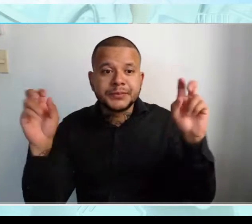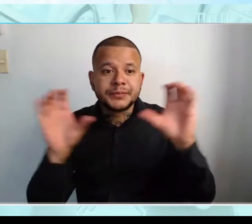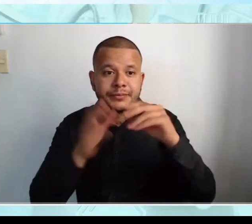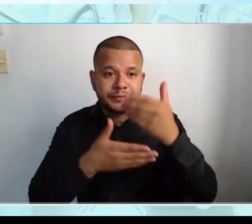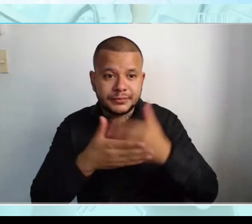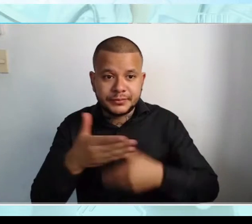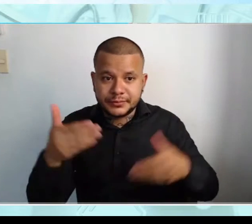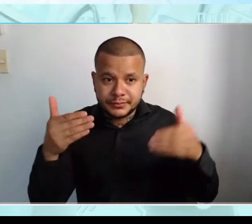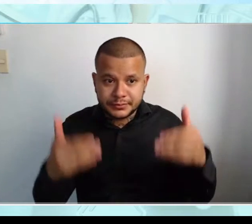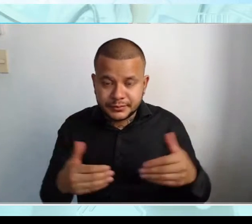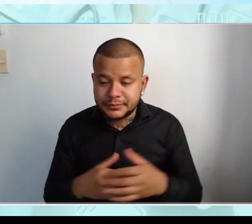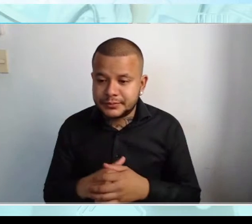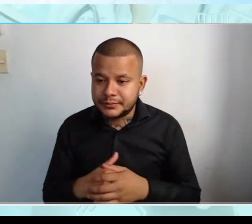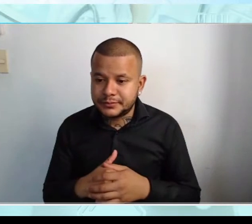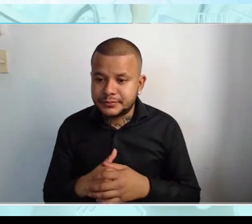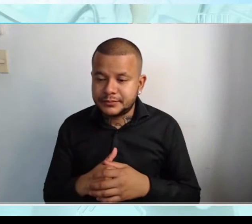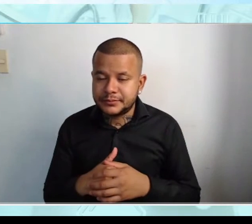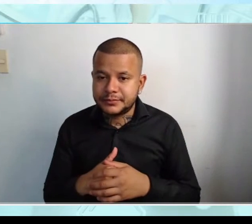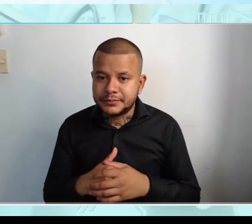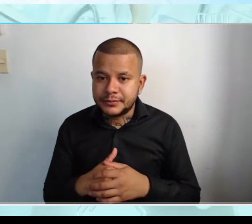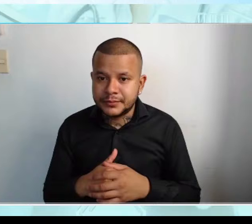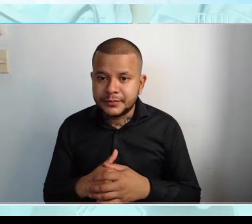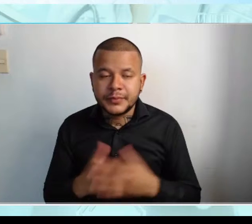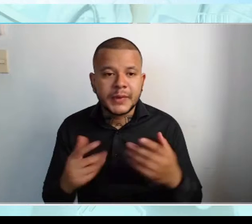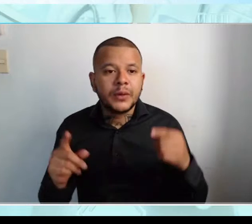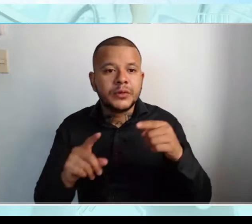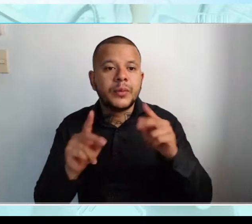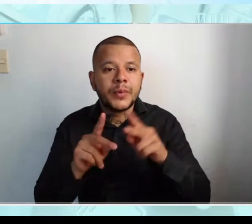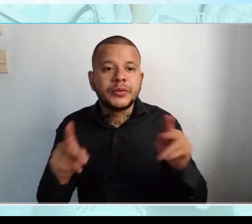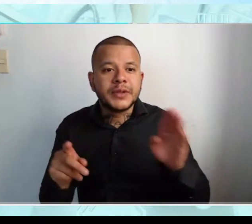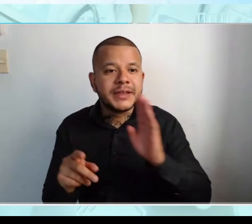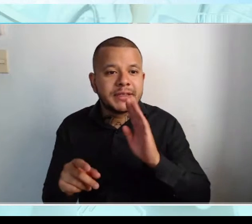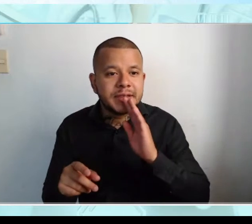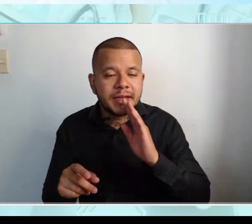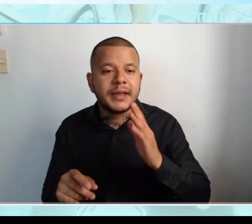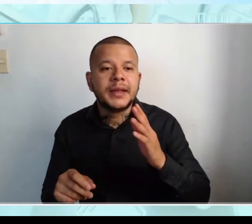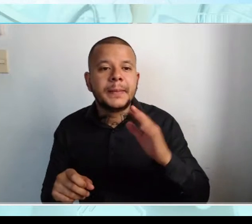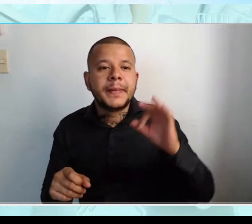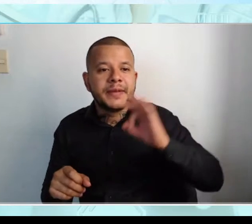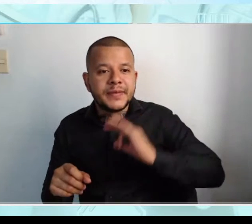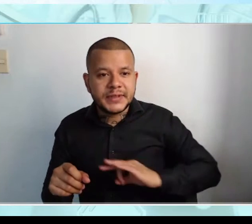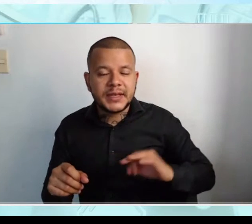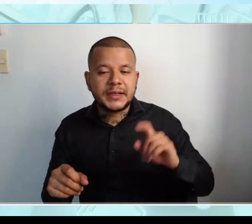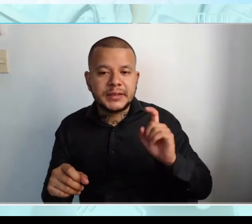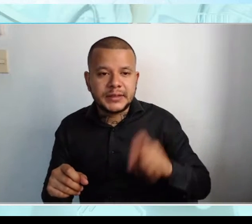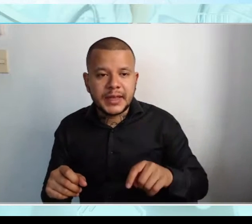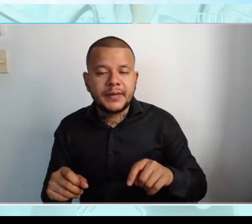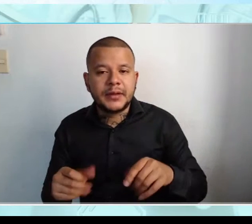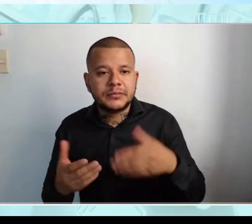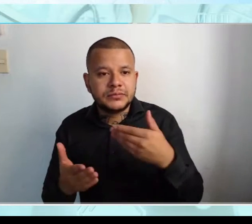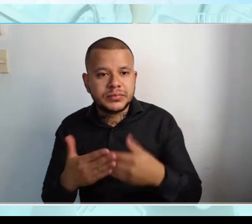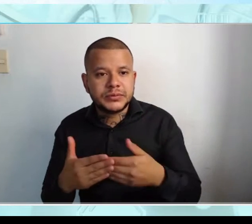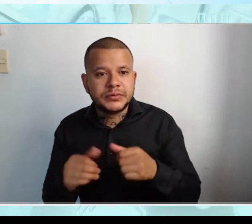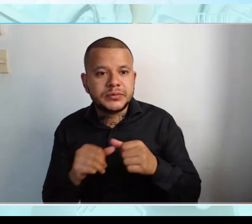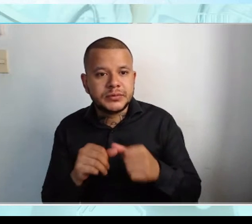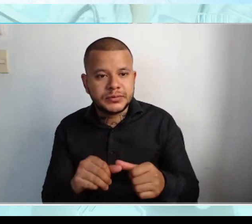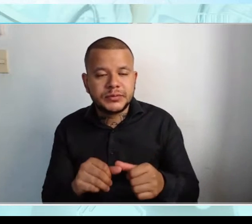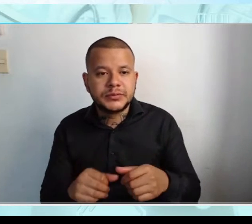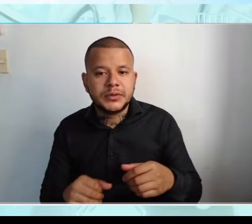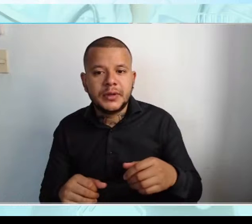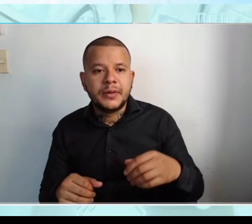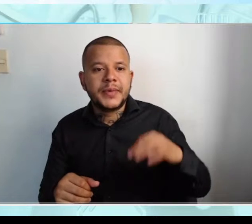certificación cuando hace referencia a personas beneficiarias que tienen que acreditar su permanencia como beneficiarias